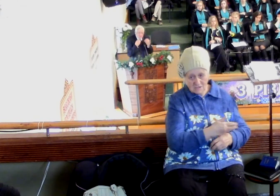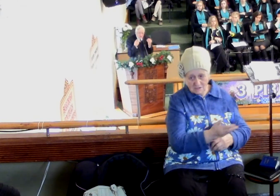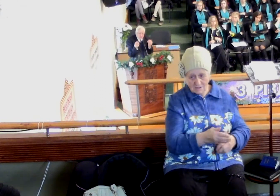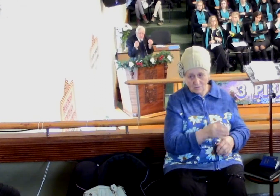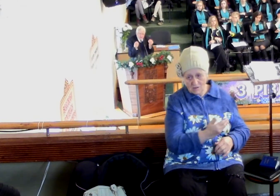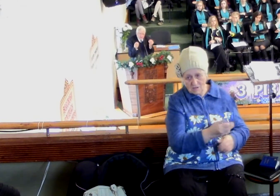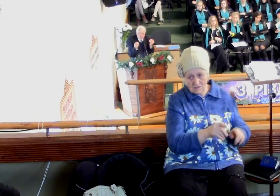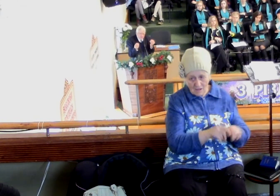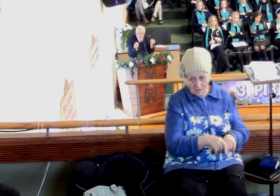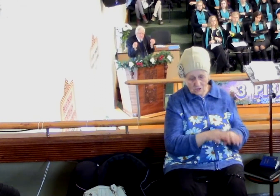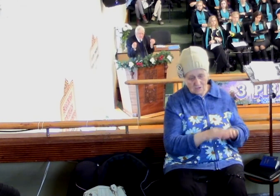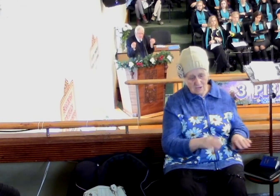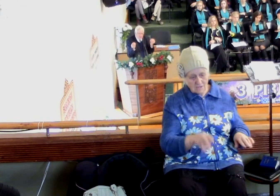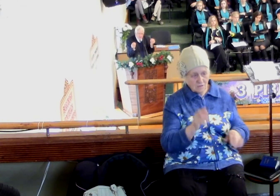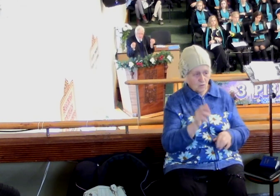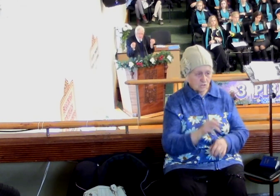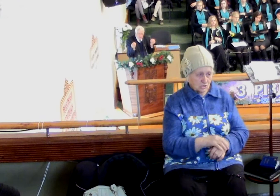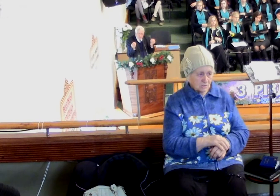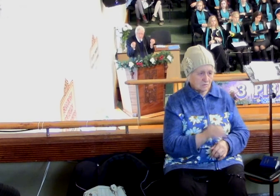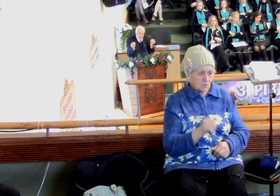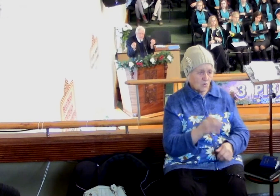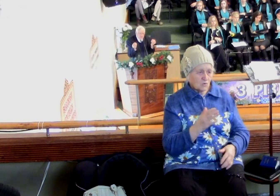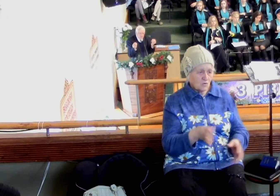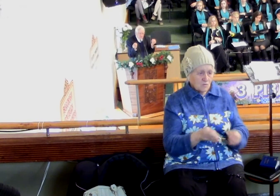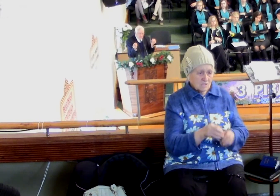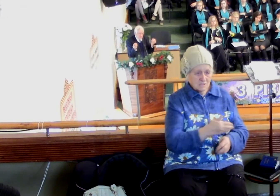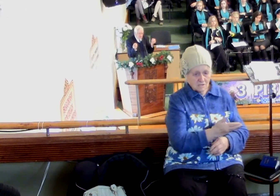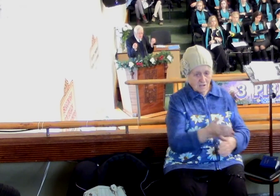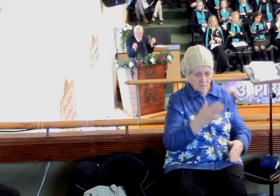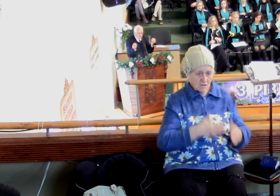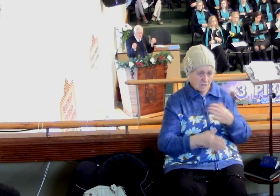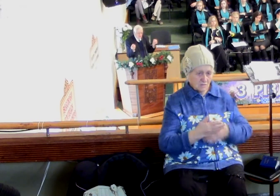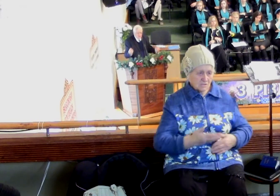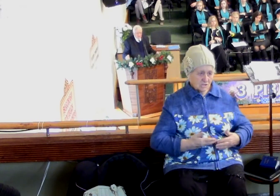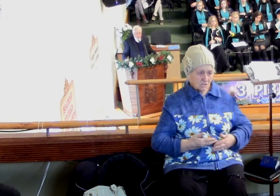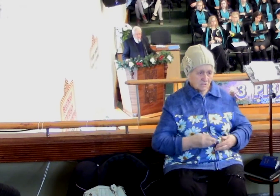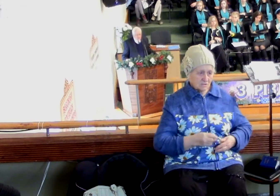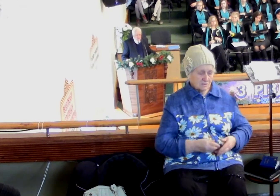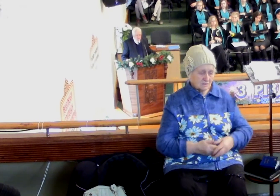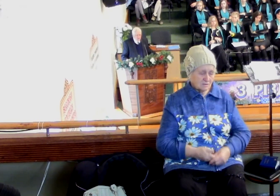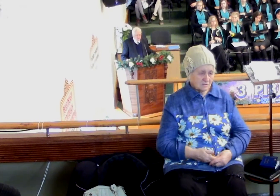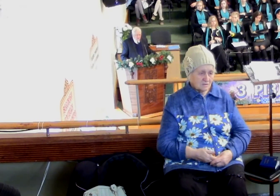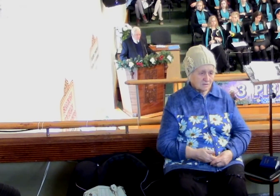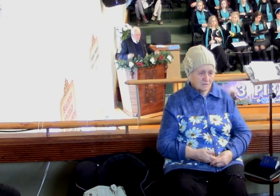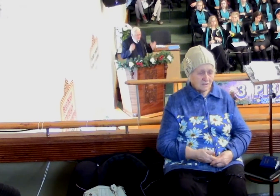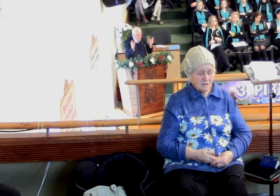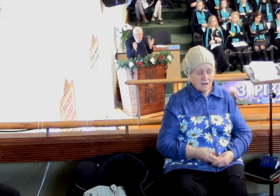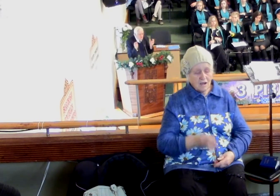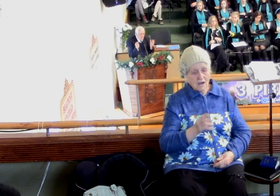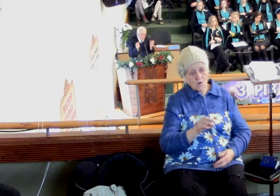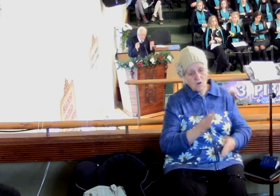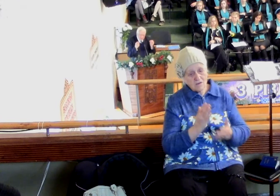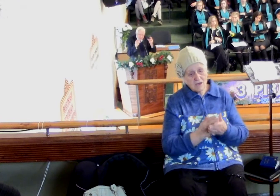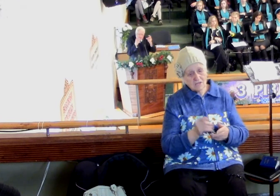они могут радоваться сегодня жизни, в которую проник свет. Друзья дорогие, но есть